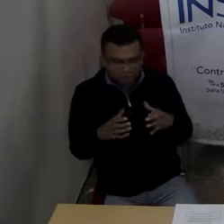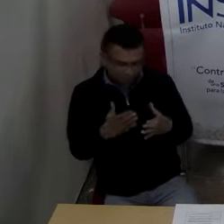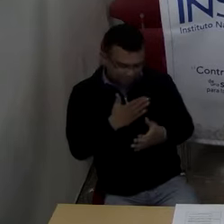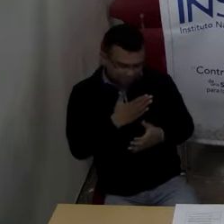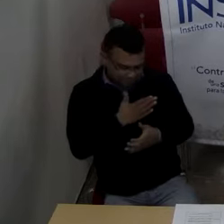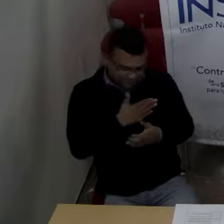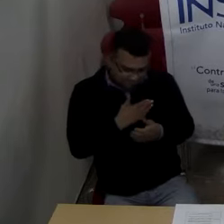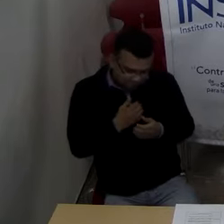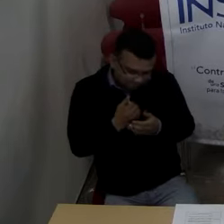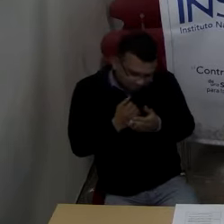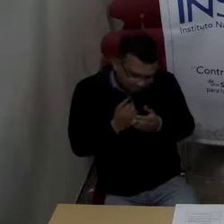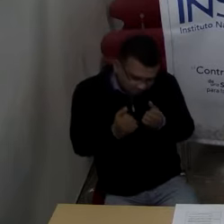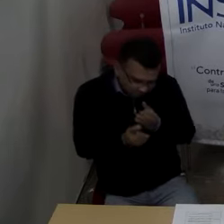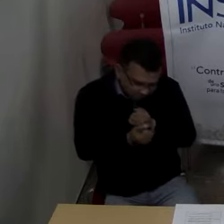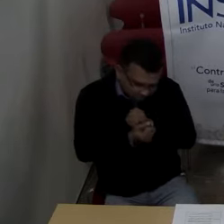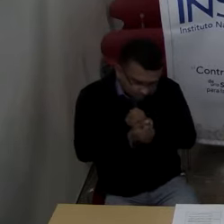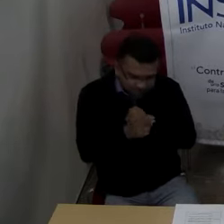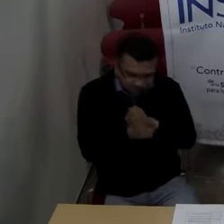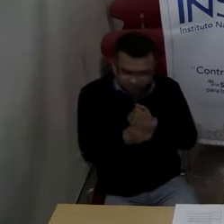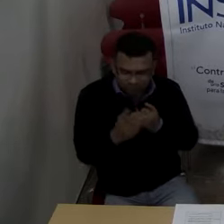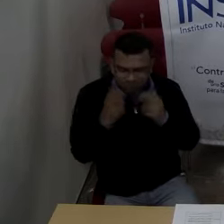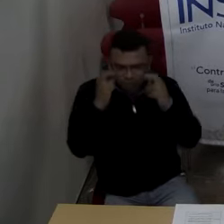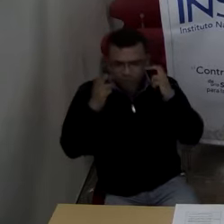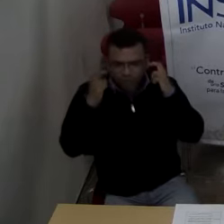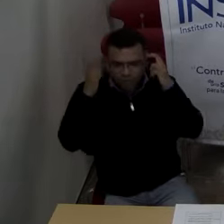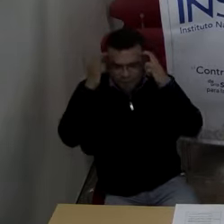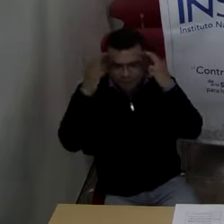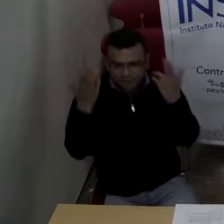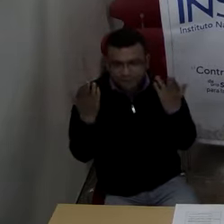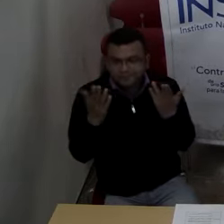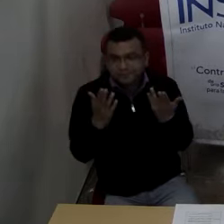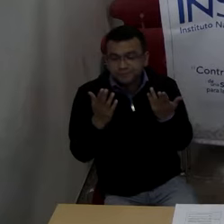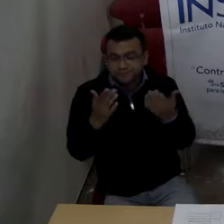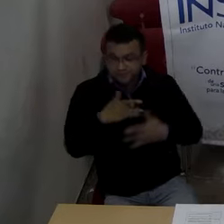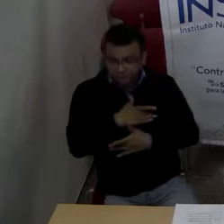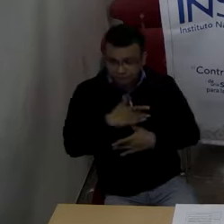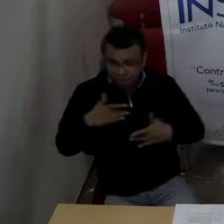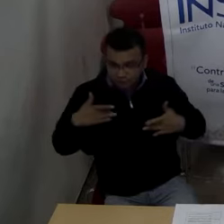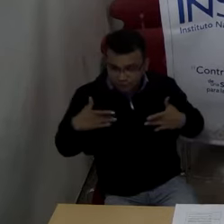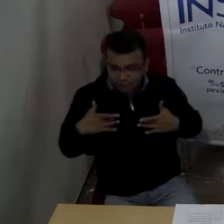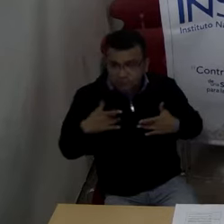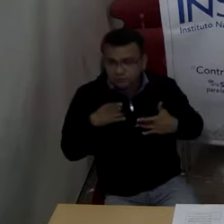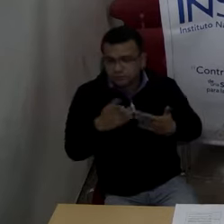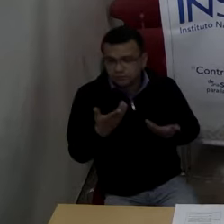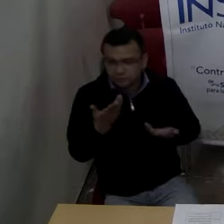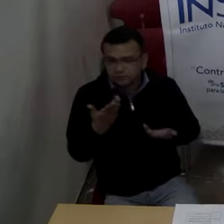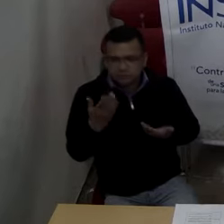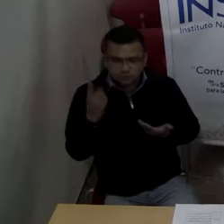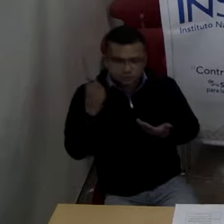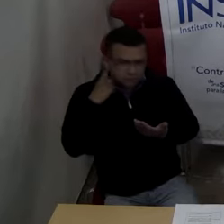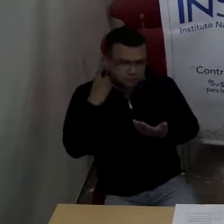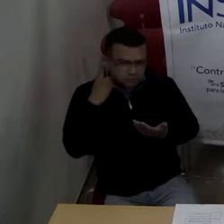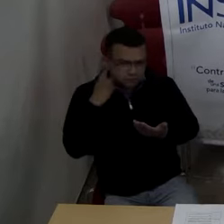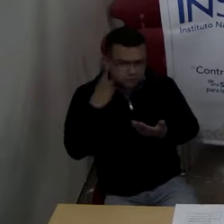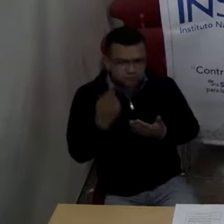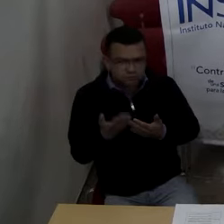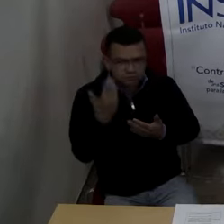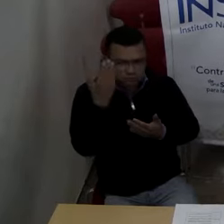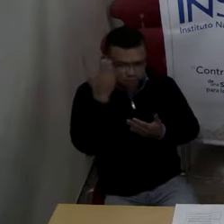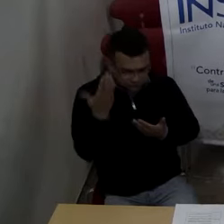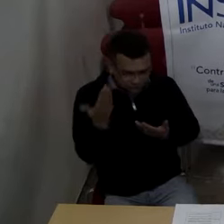auditiva favorece el desarrollo del ser en su pensamiento, en su conocimiento, y